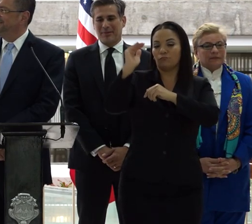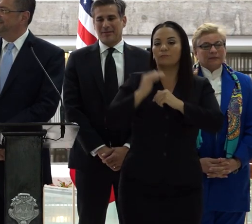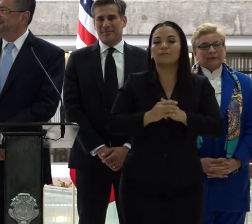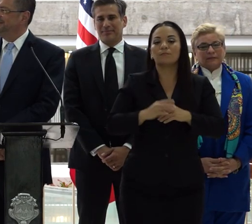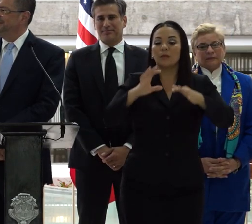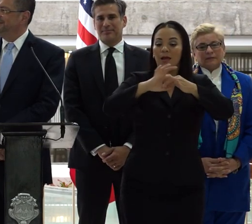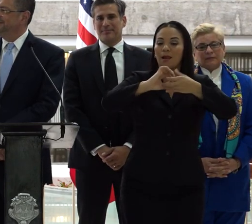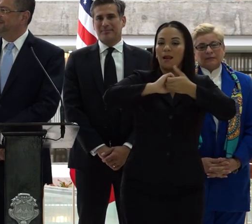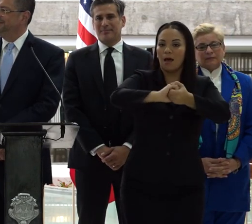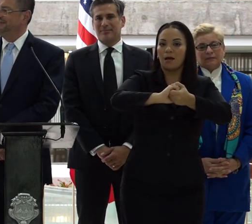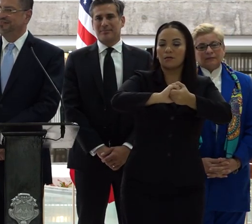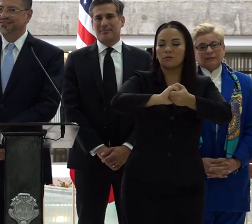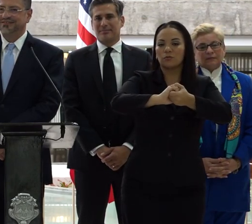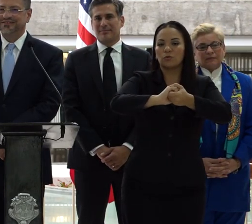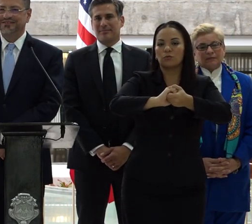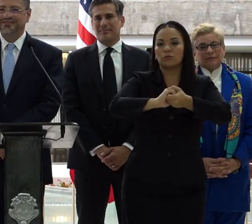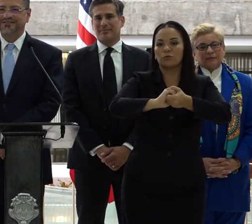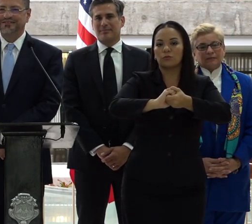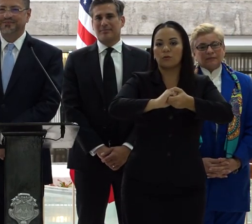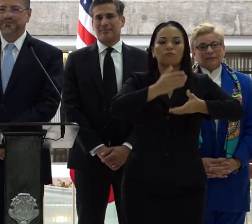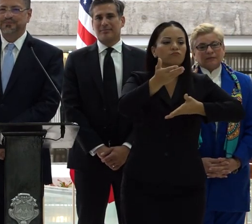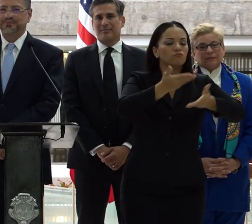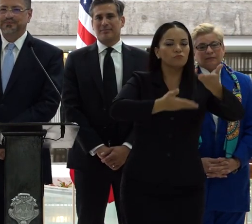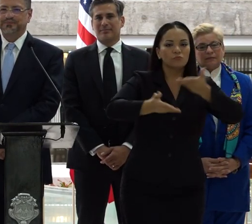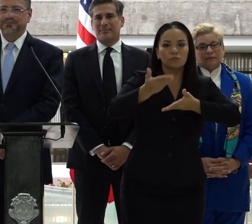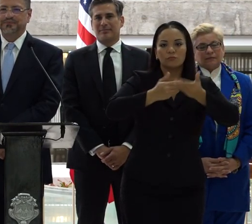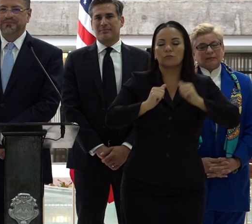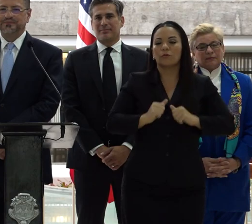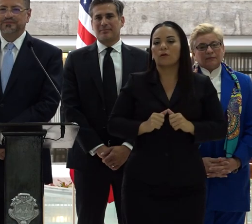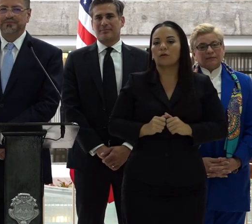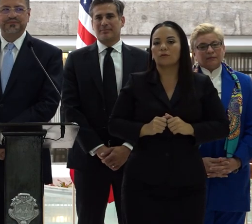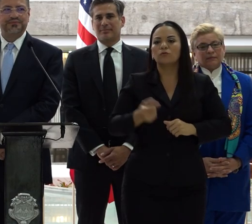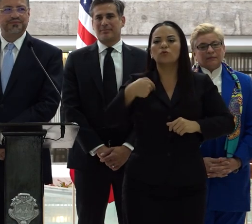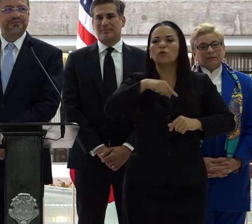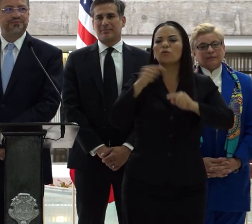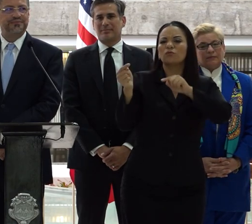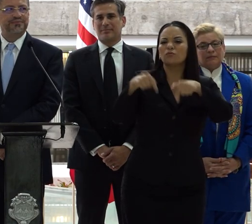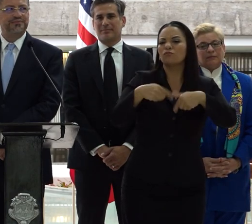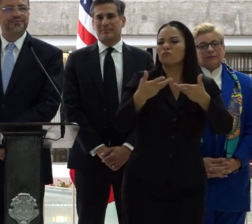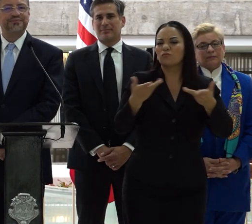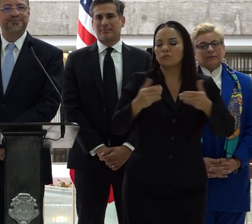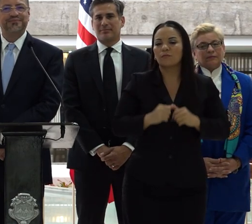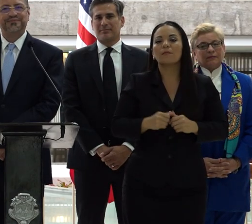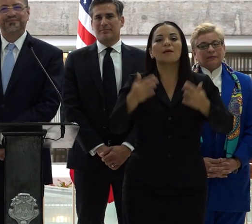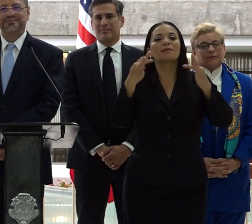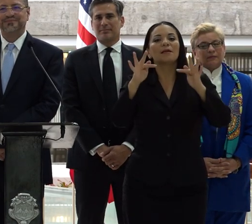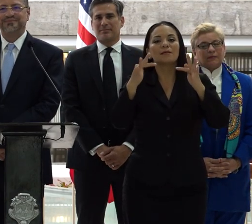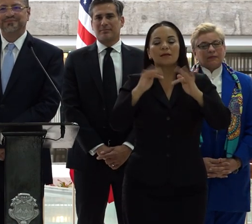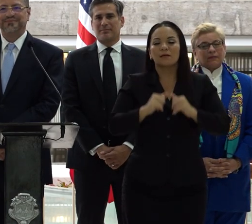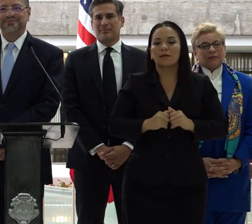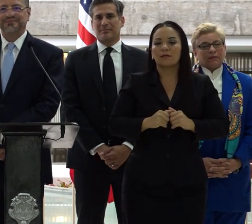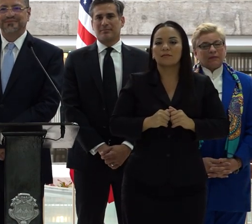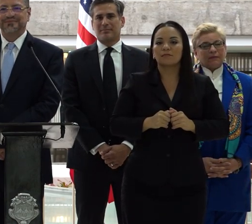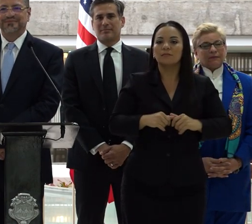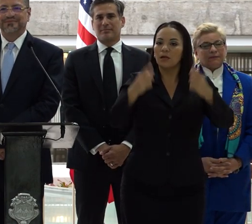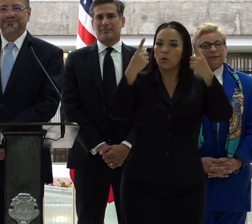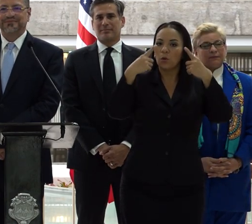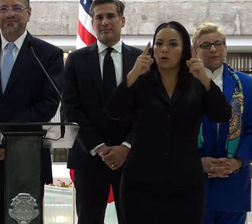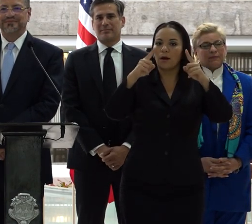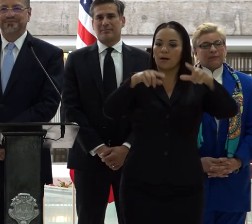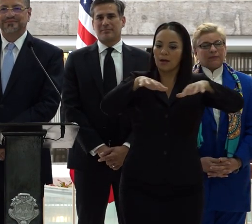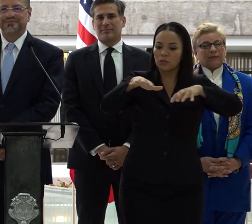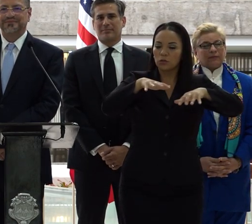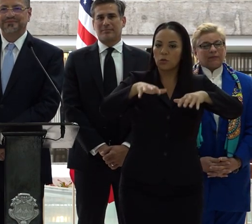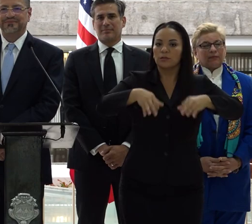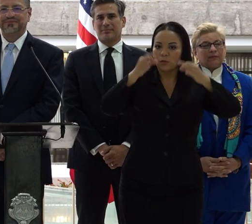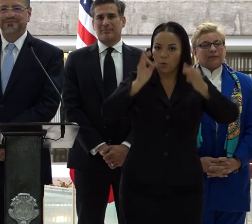que es la base de nuestra relación. ¿Qué hemos venido a hacer acá? Hemos venido a tratar de llevar actos concretos